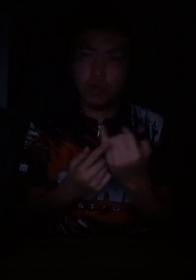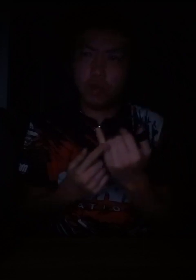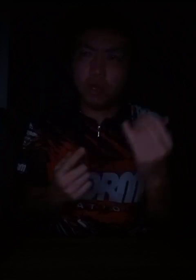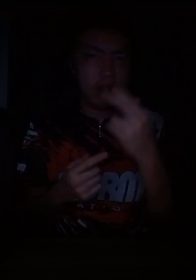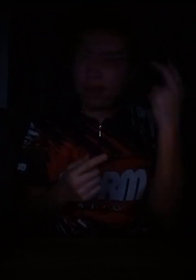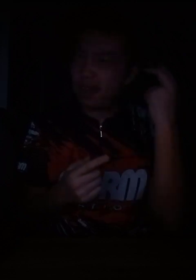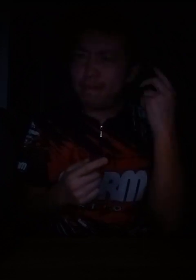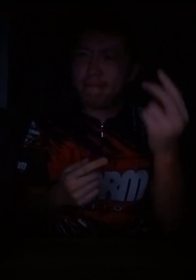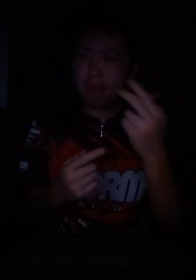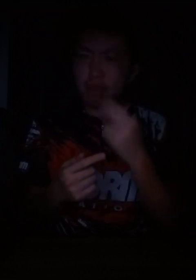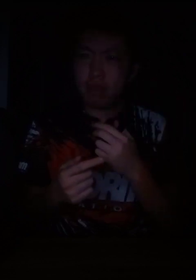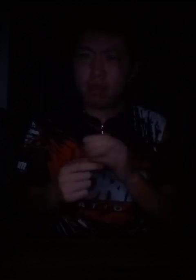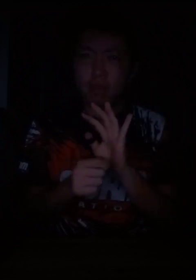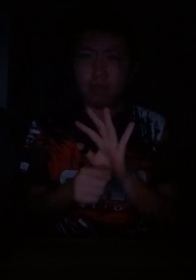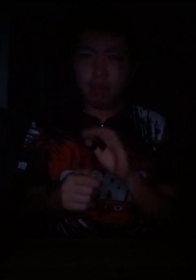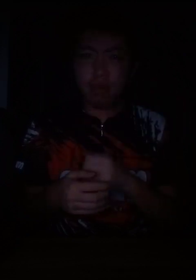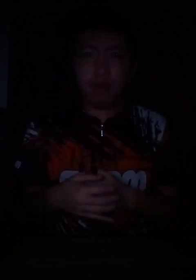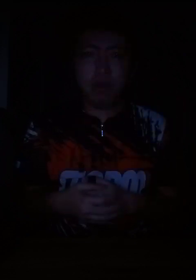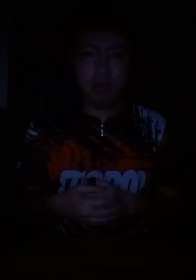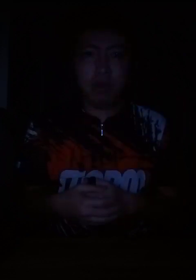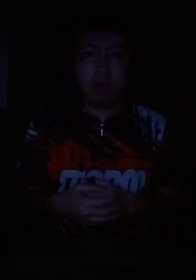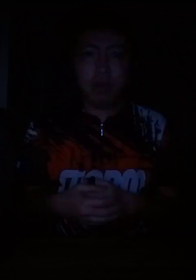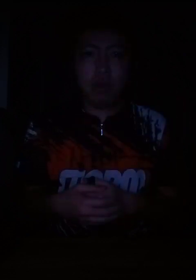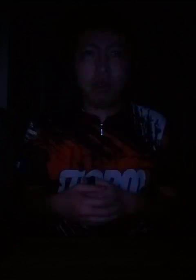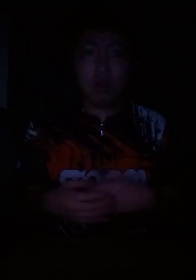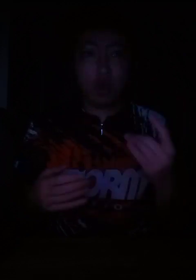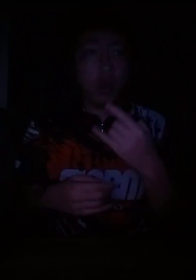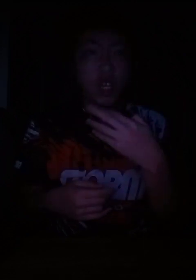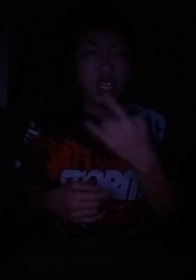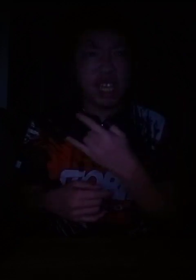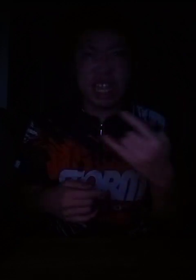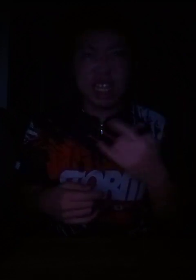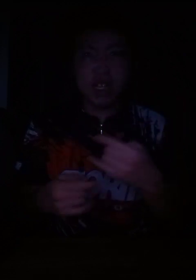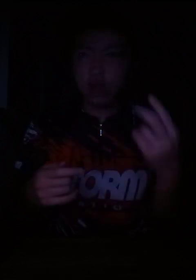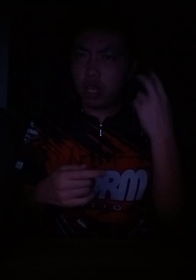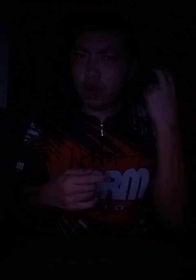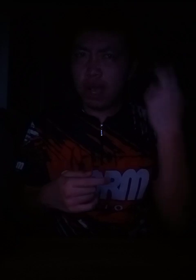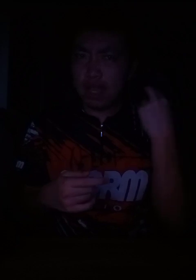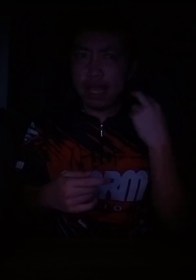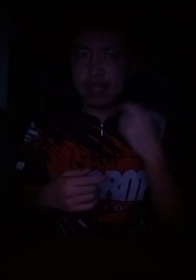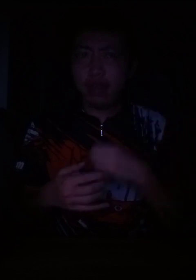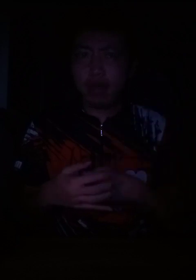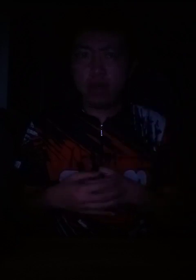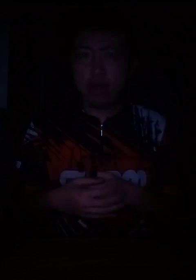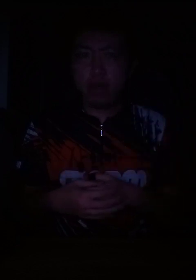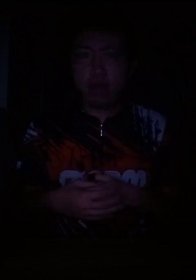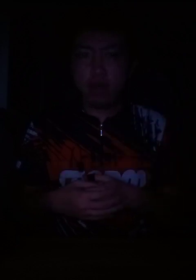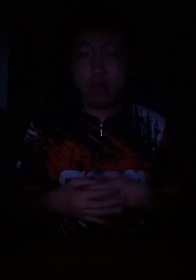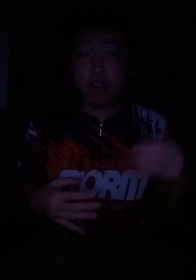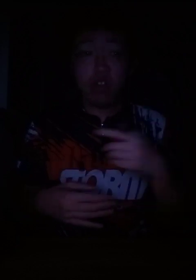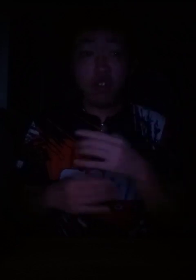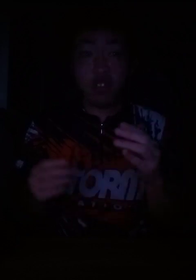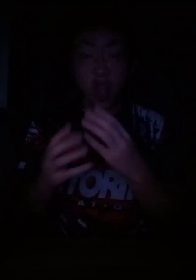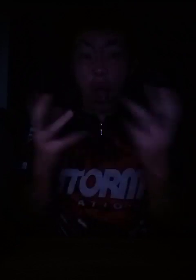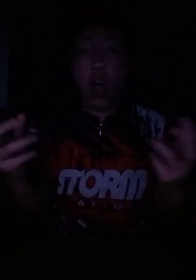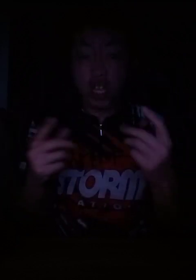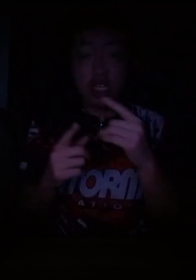한 통을 받았다고 말합니다. 손석희 사장한테 전화가 왔다는 겁니다. 뉴스가 터진 직후라고